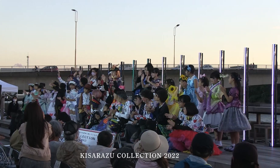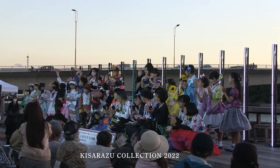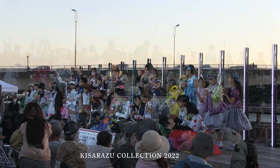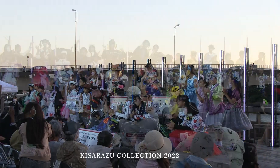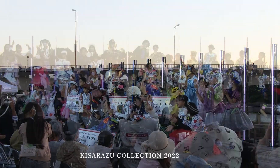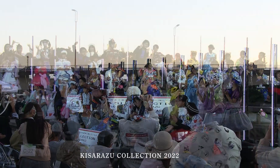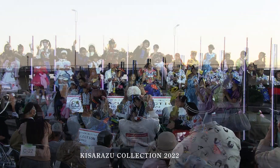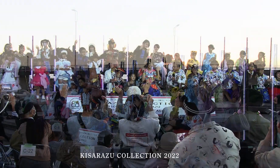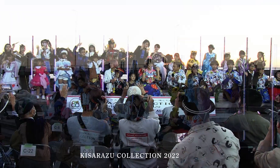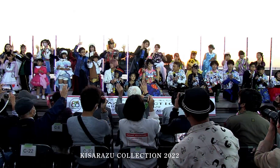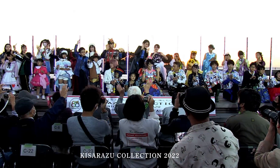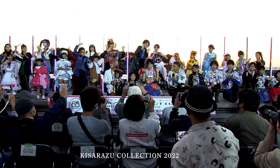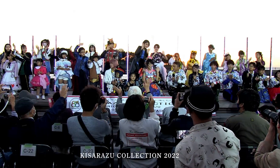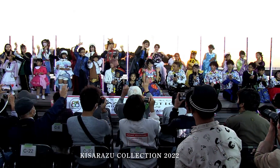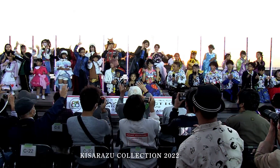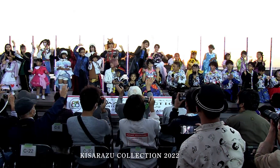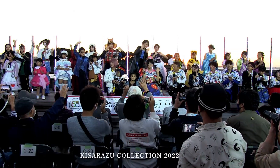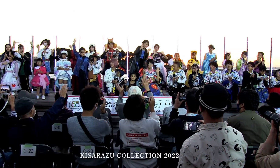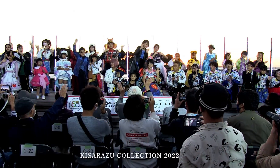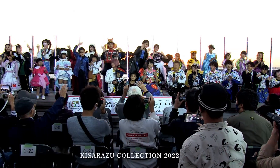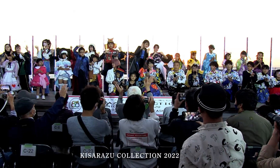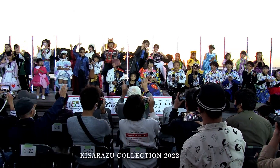ように星に